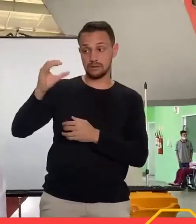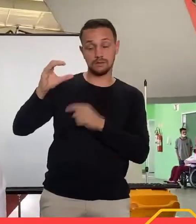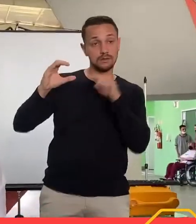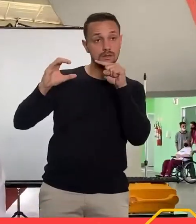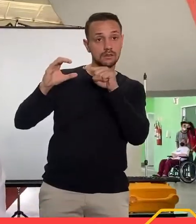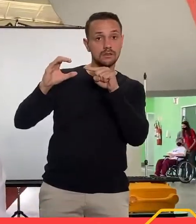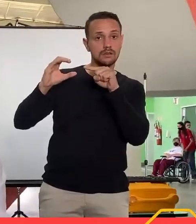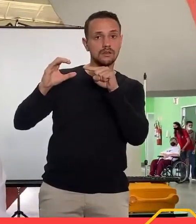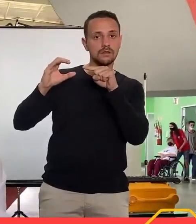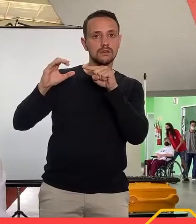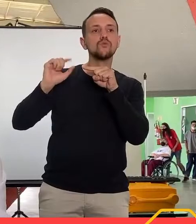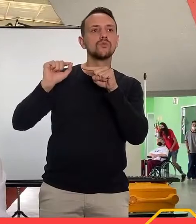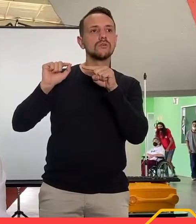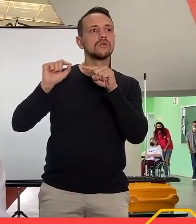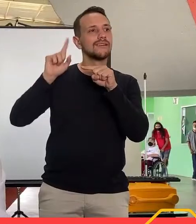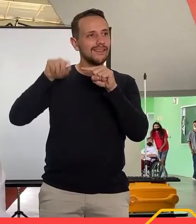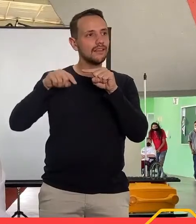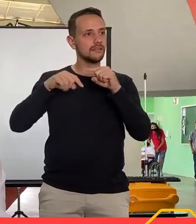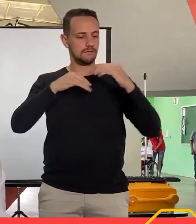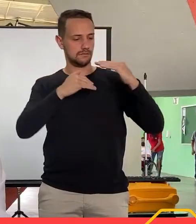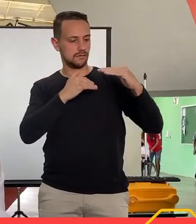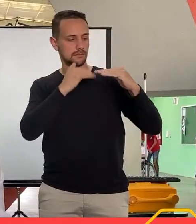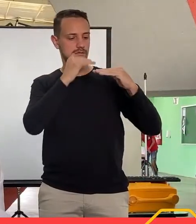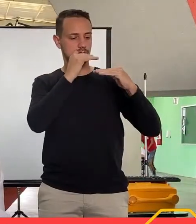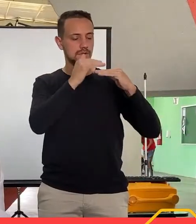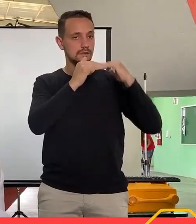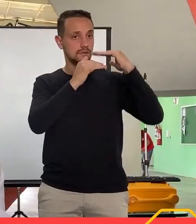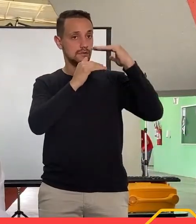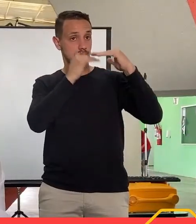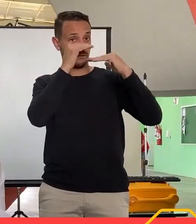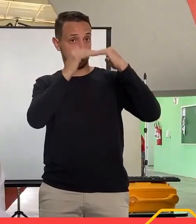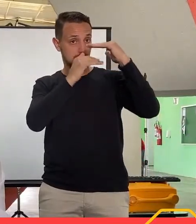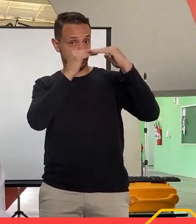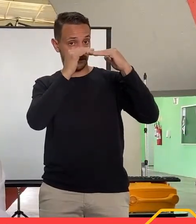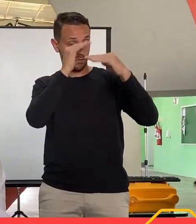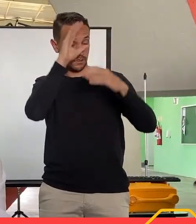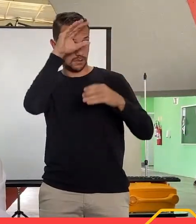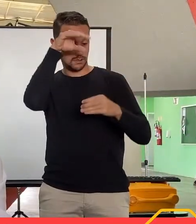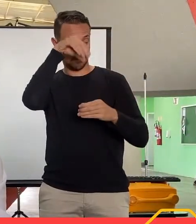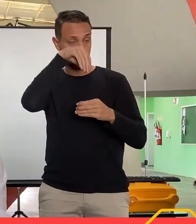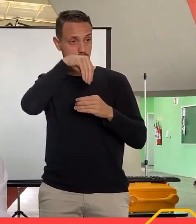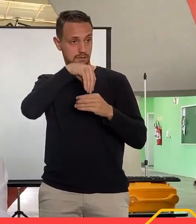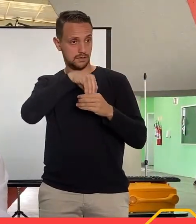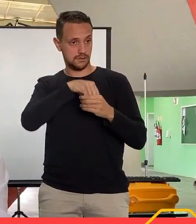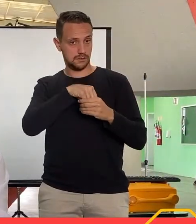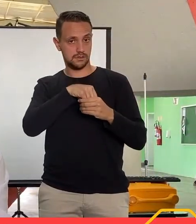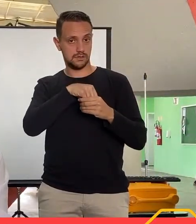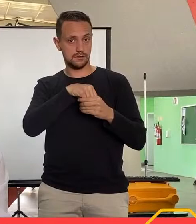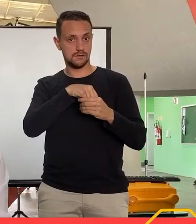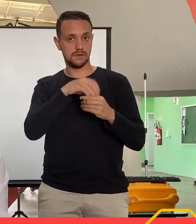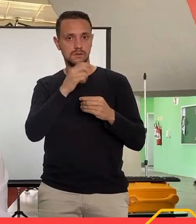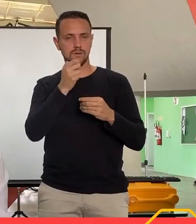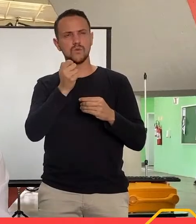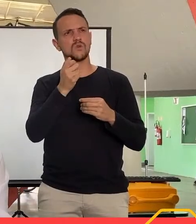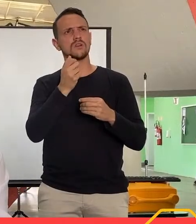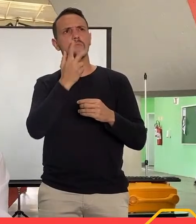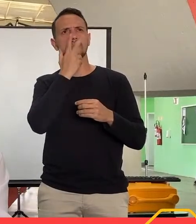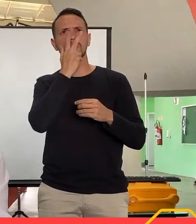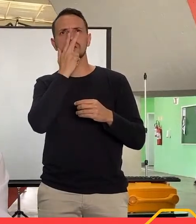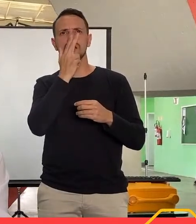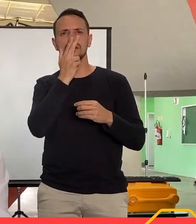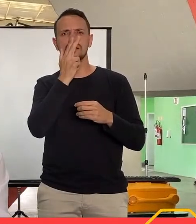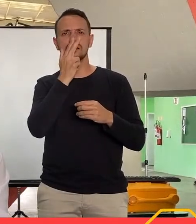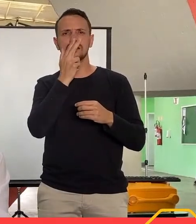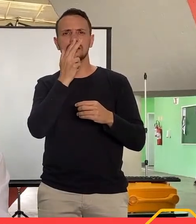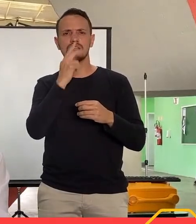um procedimento. Se você for ver, é um procedimento interno, né? É, quase que de